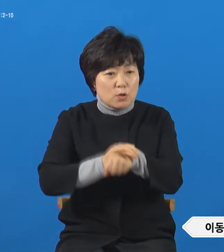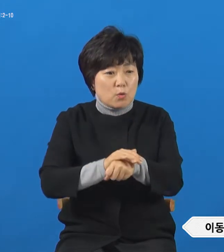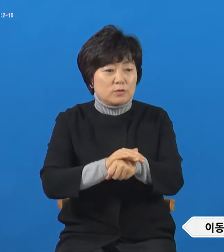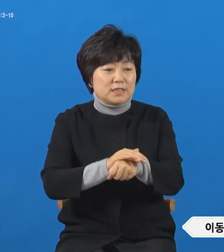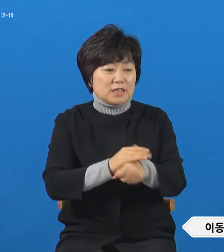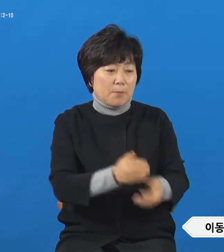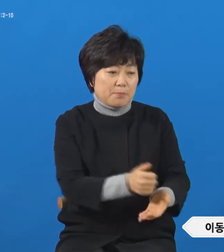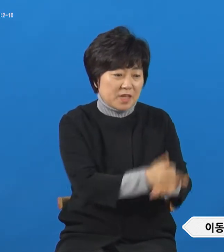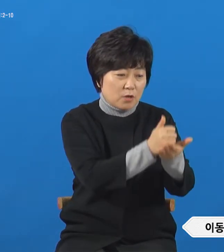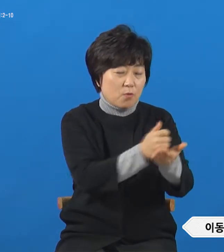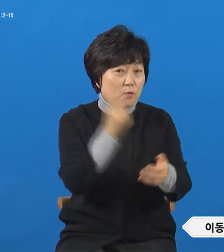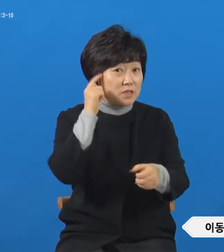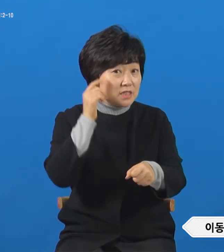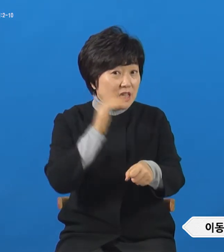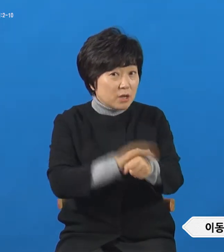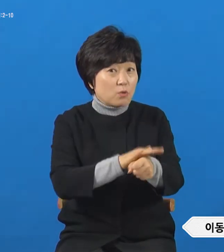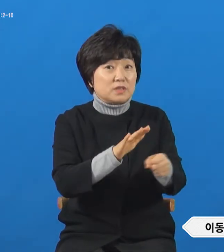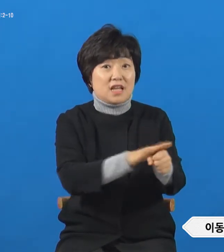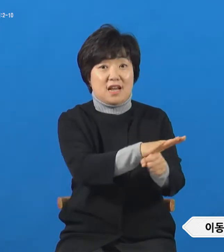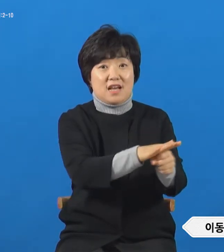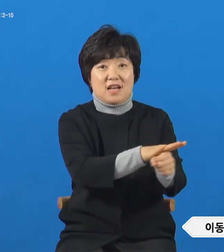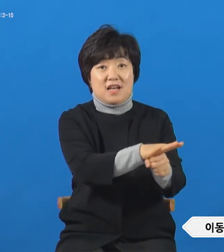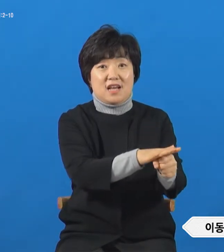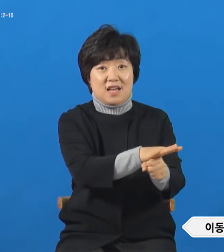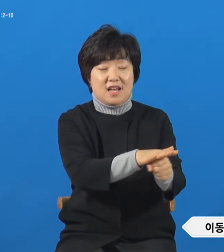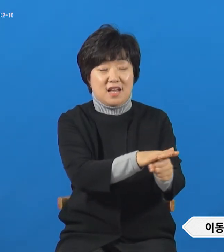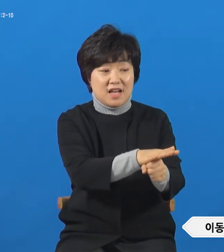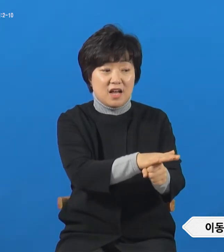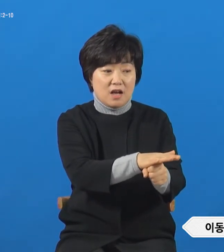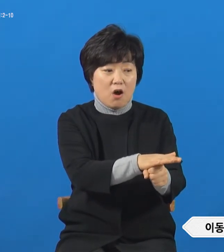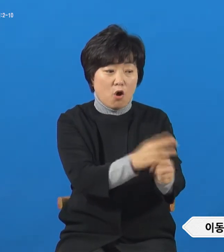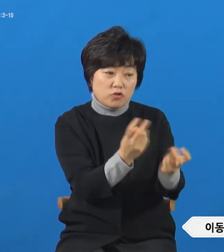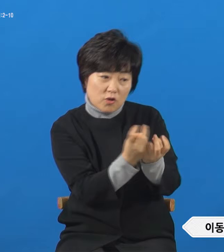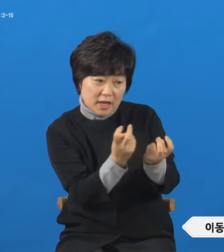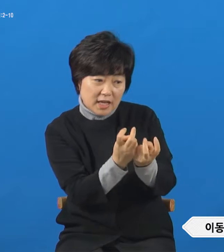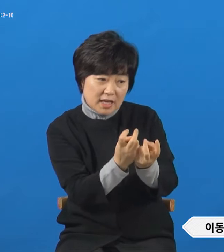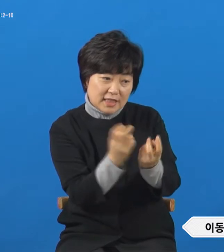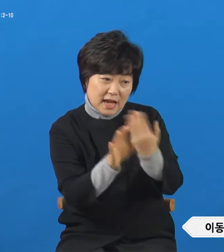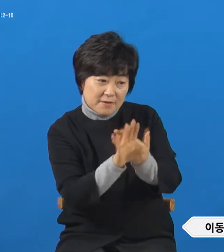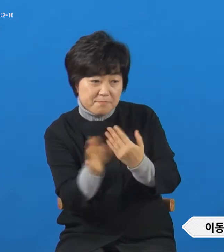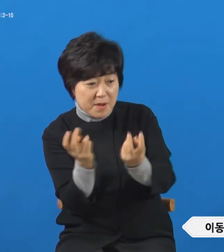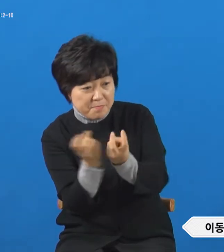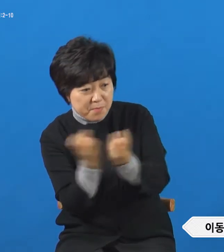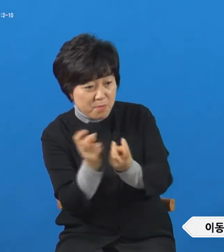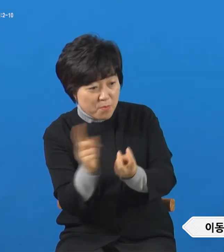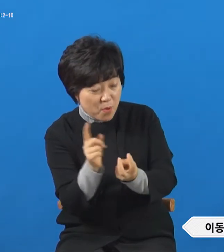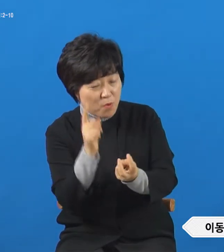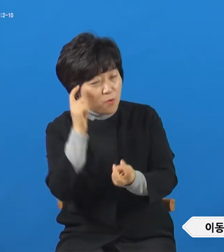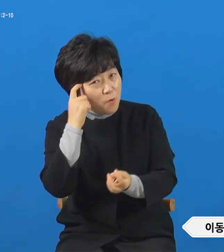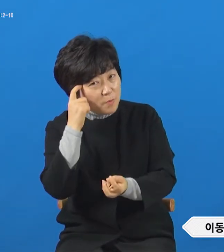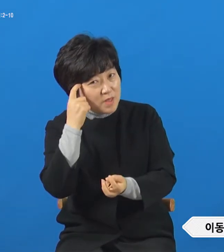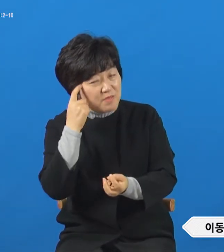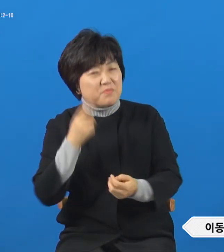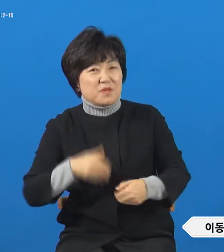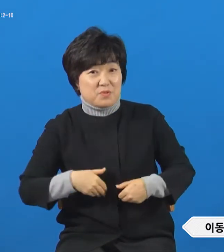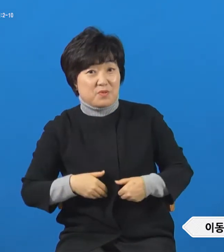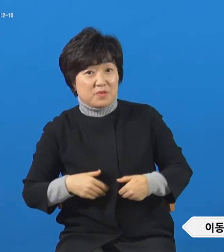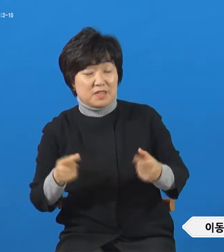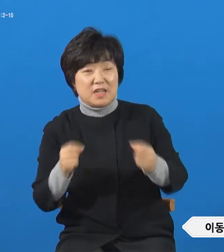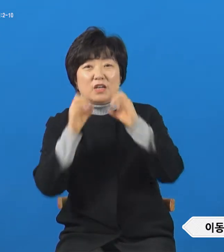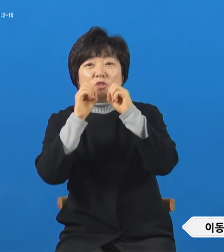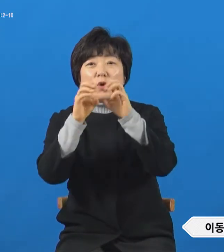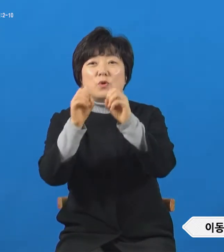사랑, 성숙한 사랑과 섬김을 고민할 필요는 분명히 있습니다. 저는 선교도 마찬가지라고